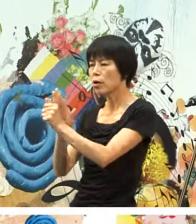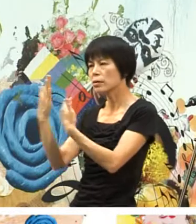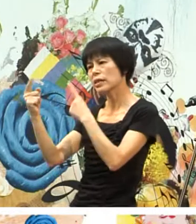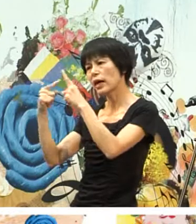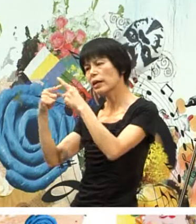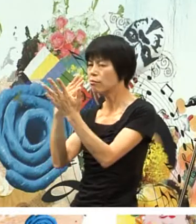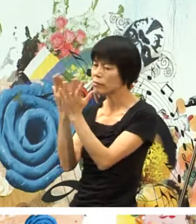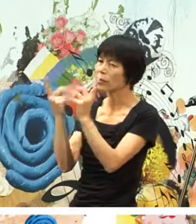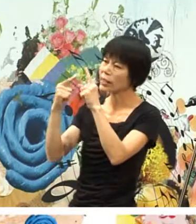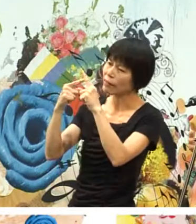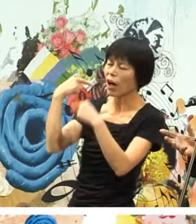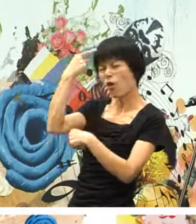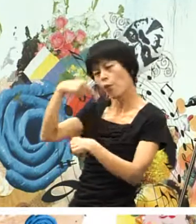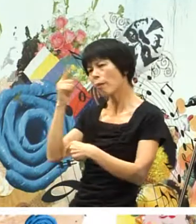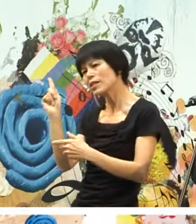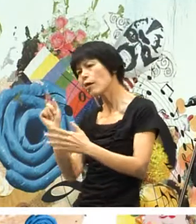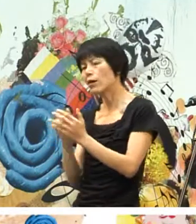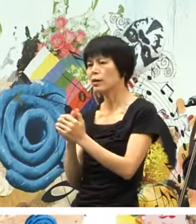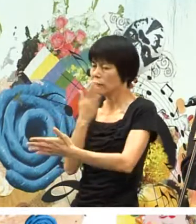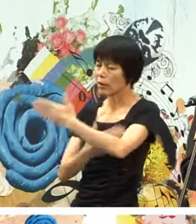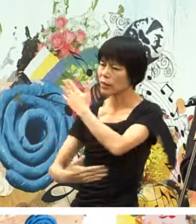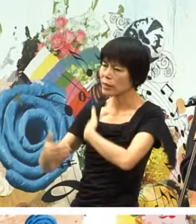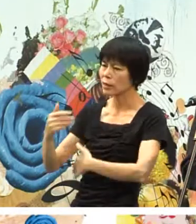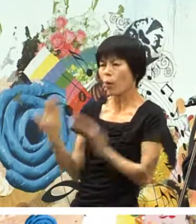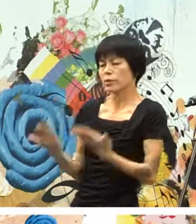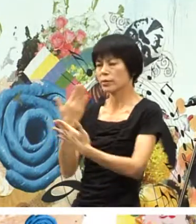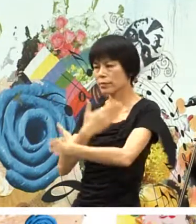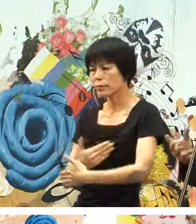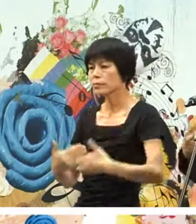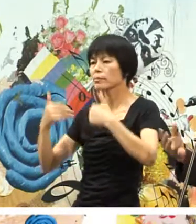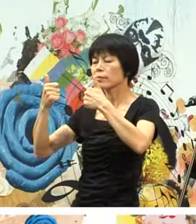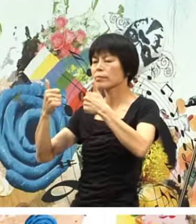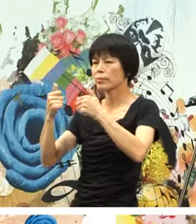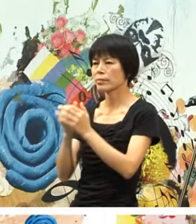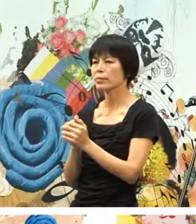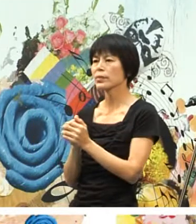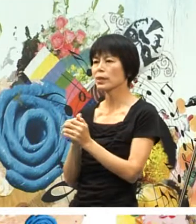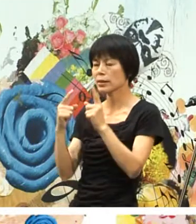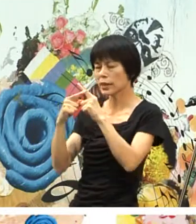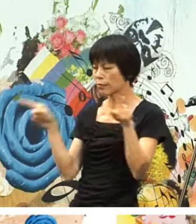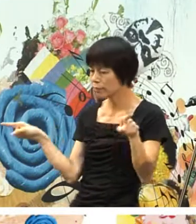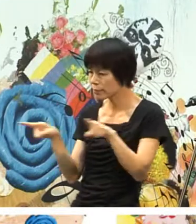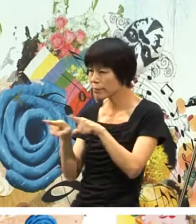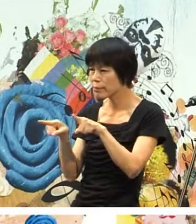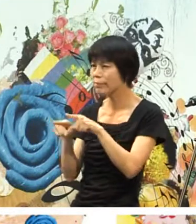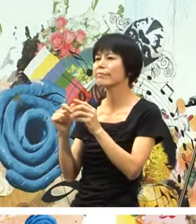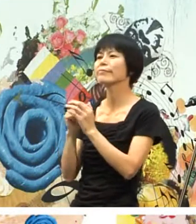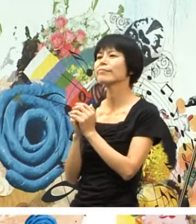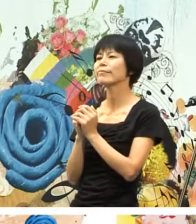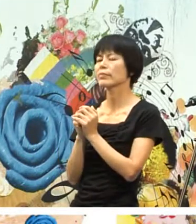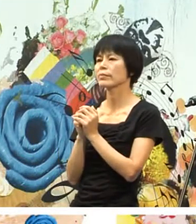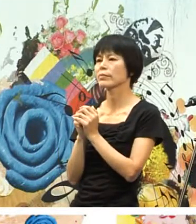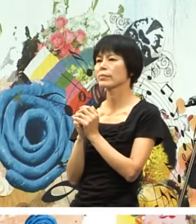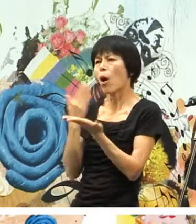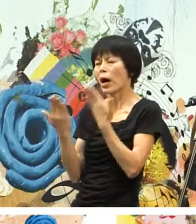也好，或者是殘疾人士和我們一般的人士走在一起也好，又